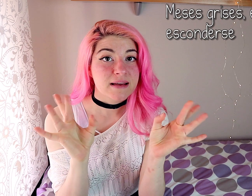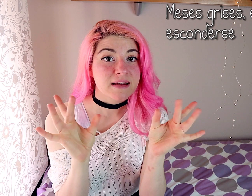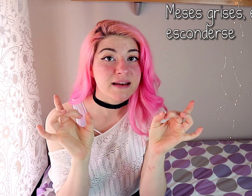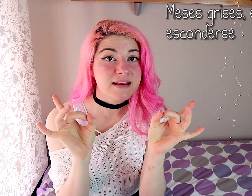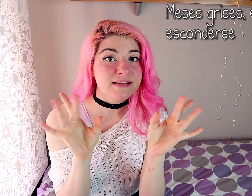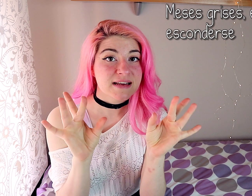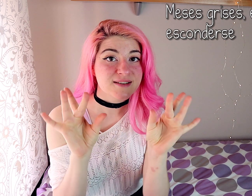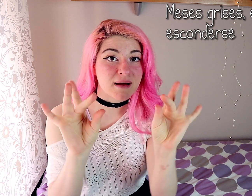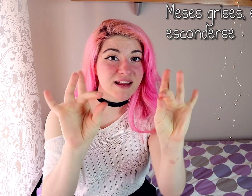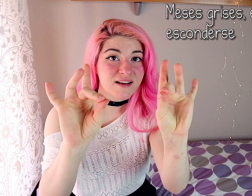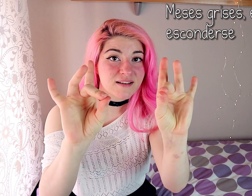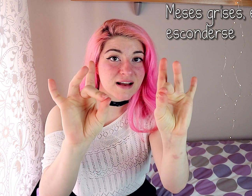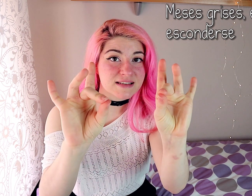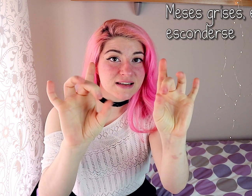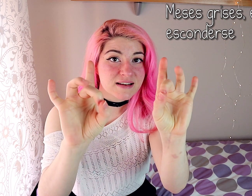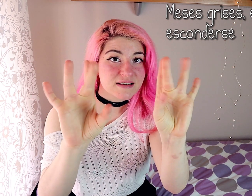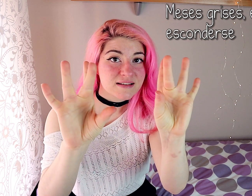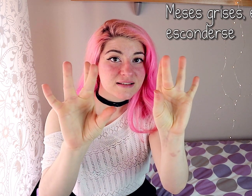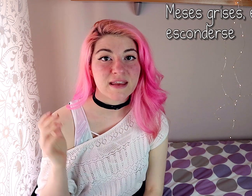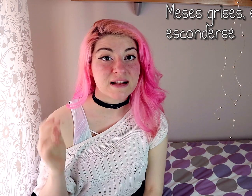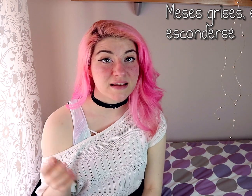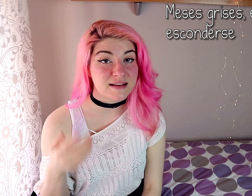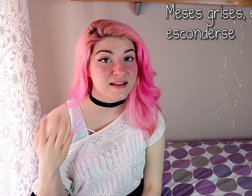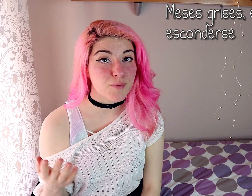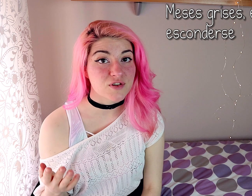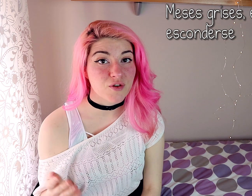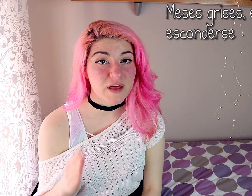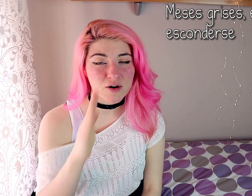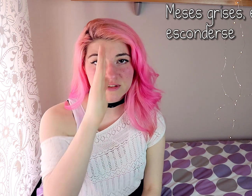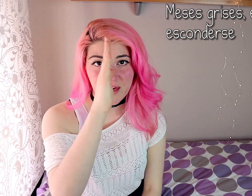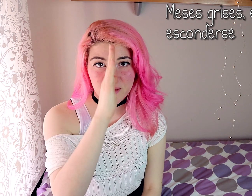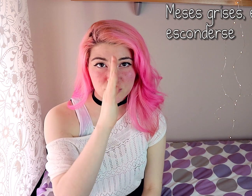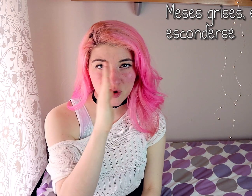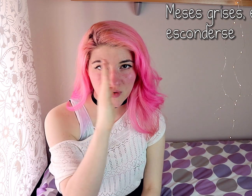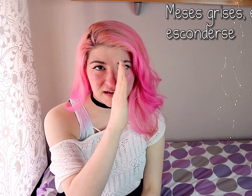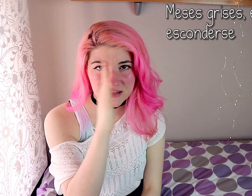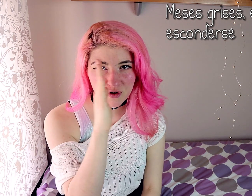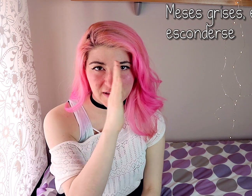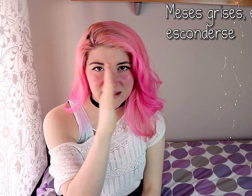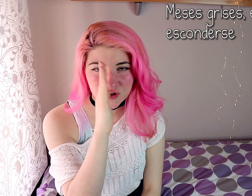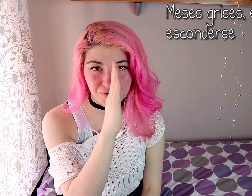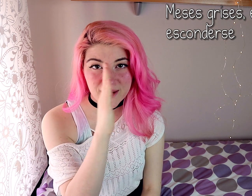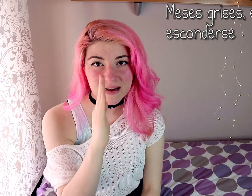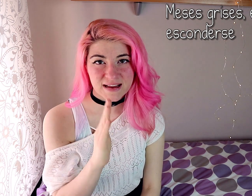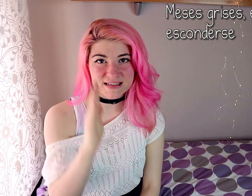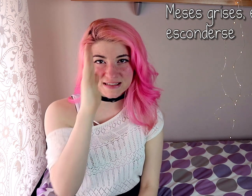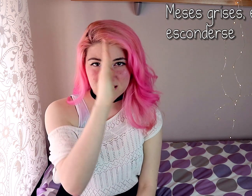Meses, grises, ¿vale? Así. Y es tiempo de escondernos. Hacemos como el signo de esconder, ¿vale? Que es así.